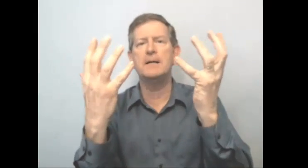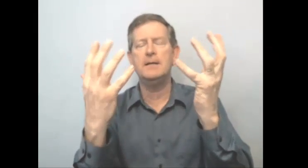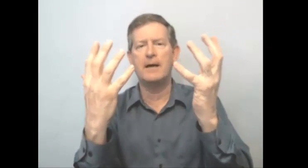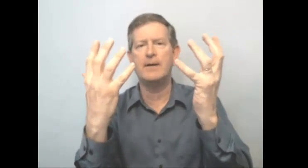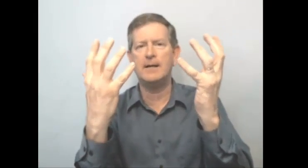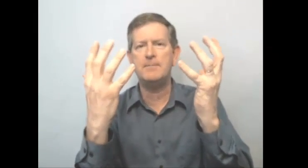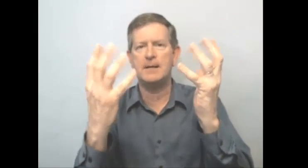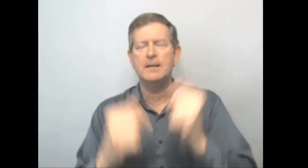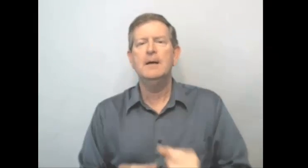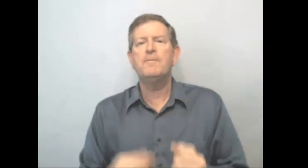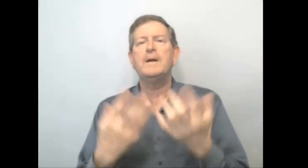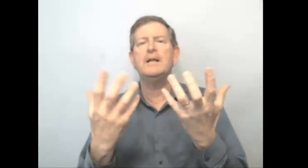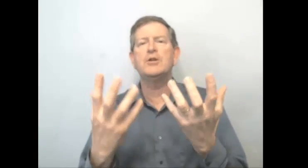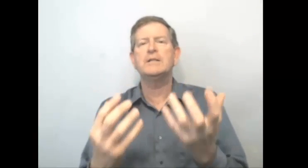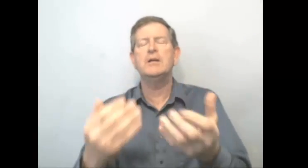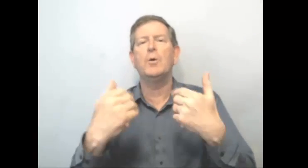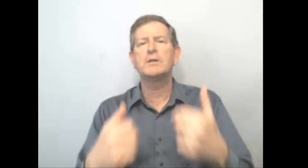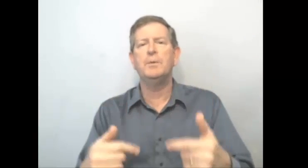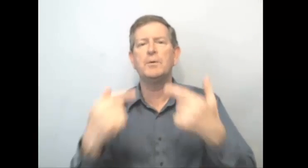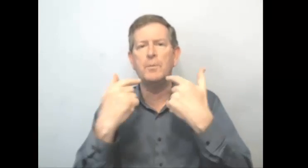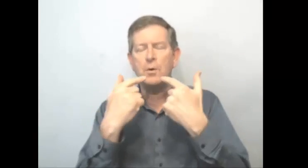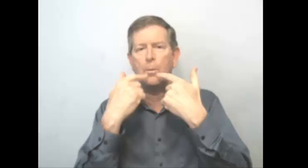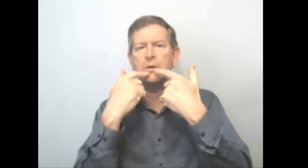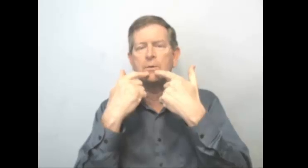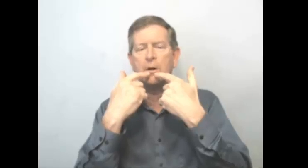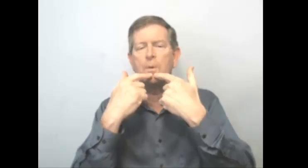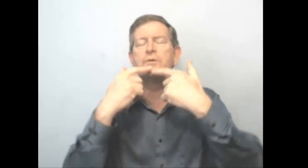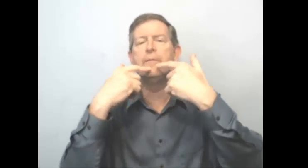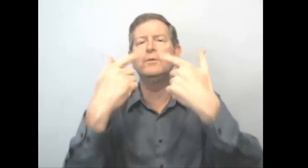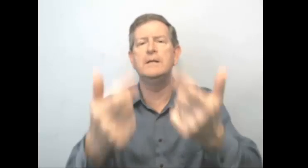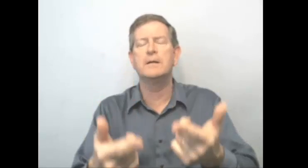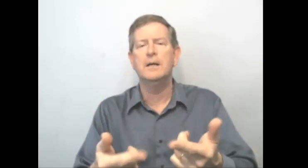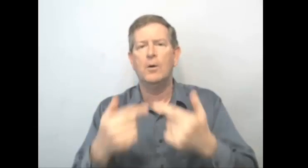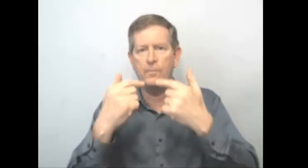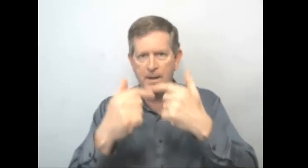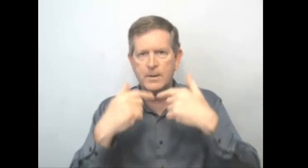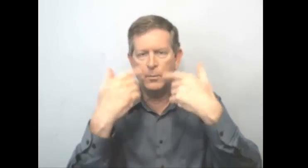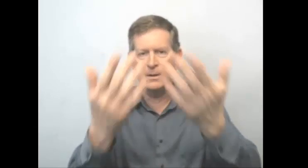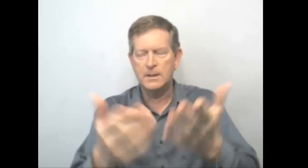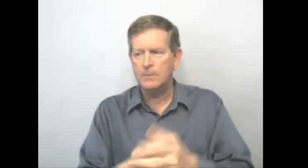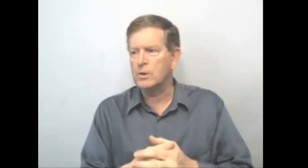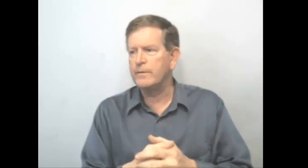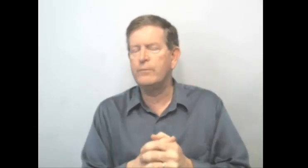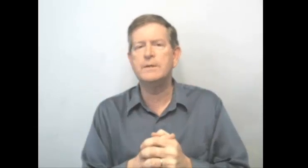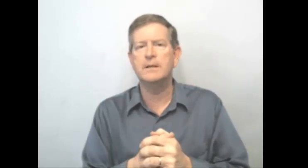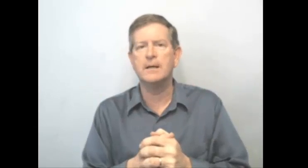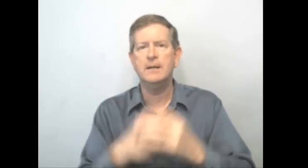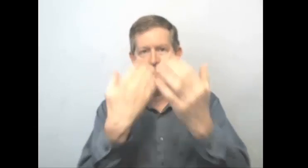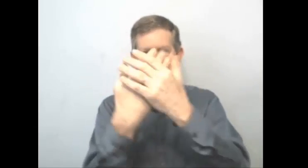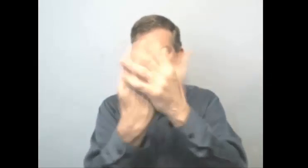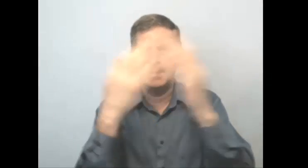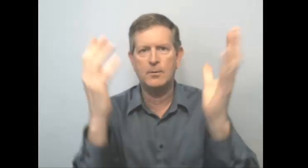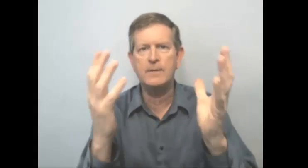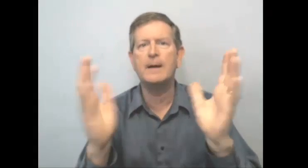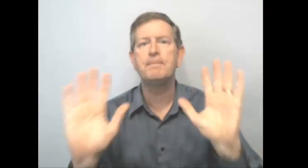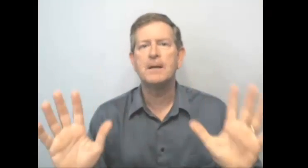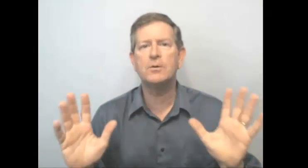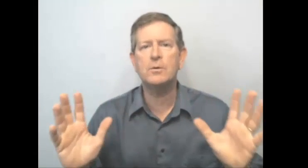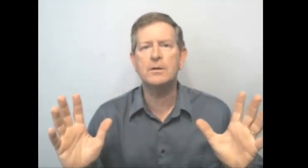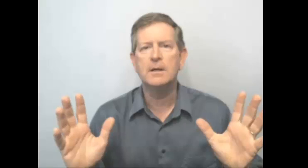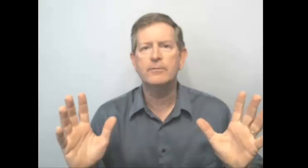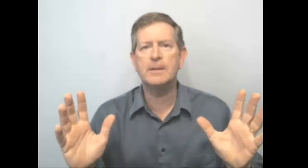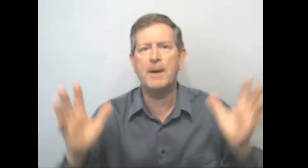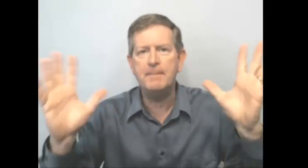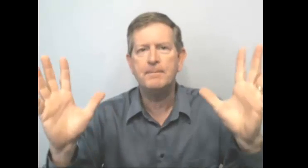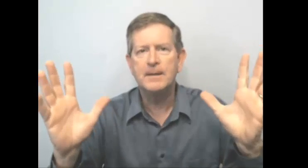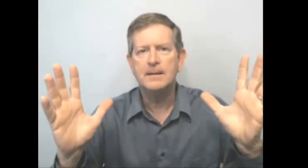les mains, faites les gestes qui correspondent aux mots que moi je vais vous dire, aux verbes que moi je vais vous dire. Hein. Avec les mains, on y va.